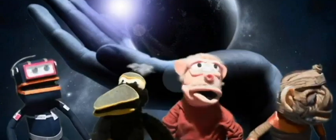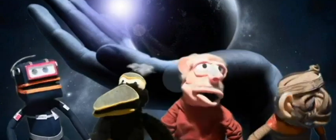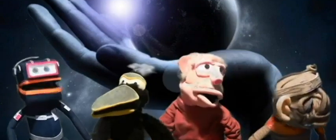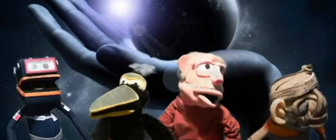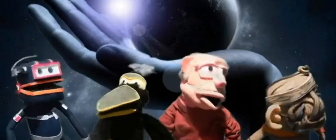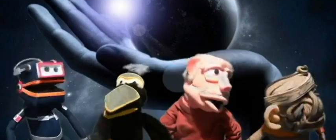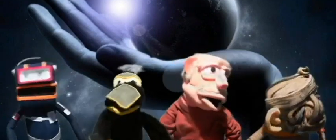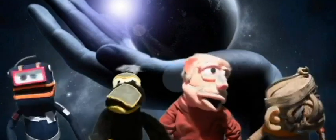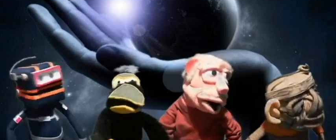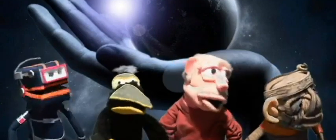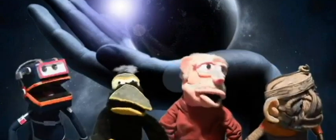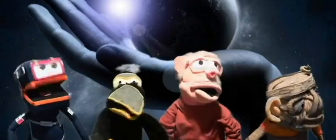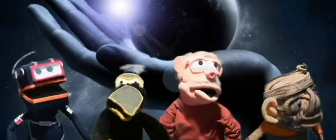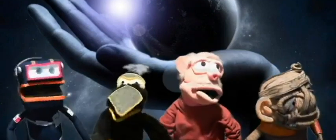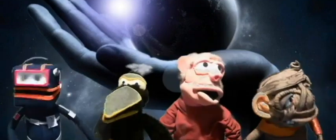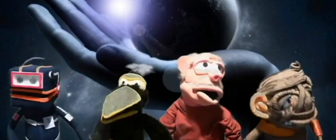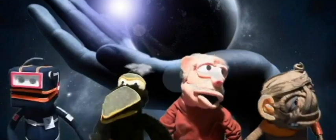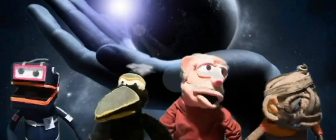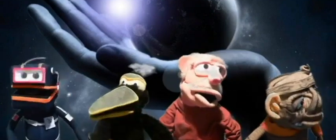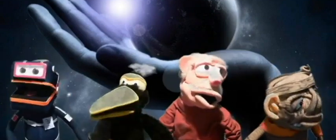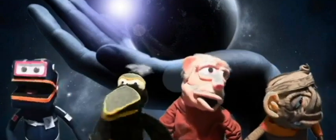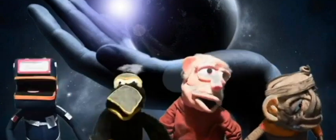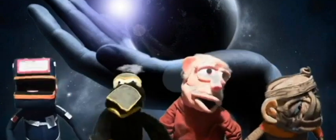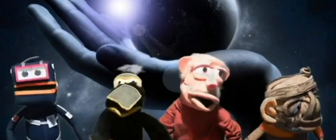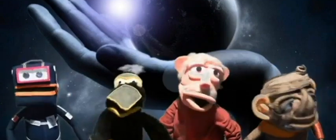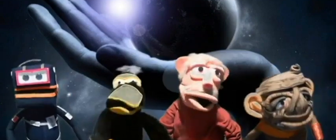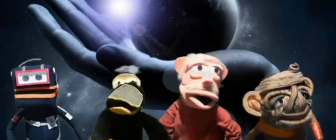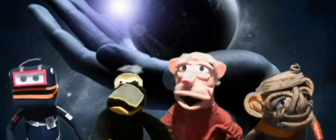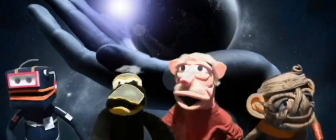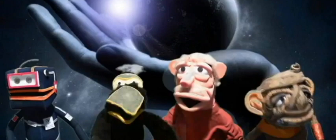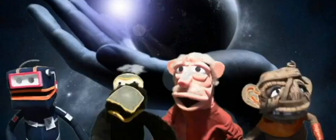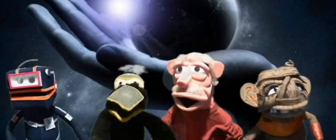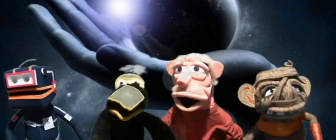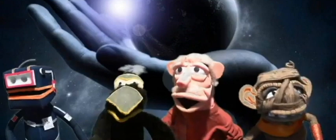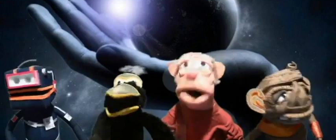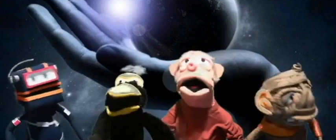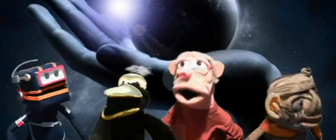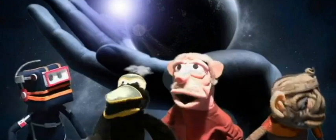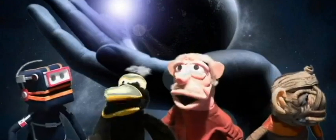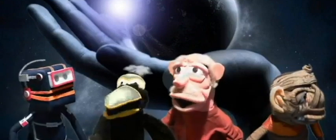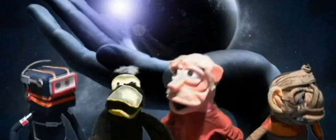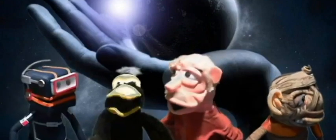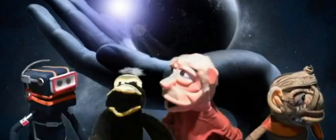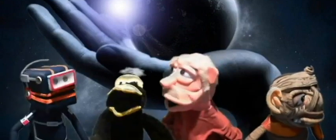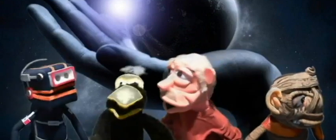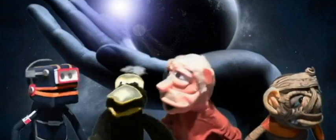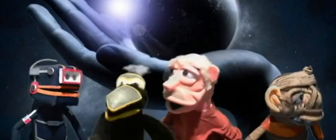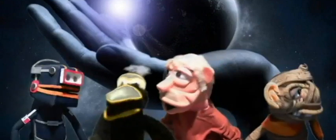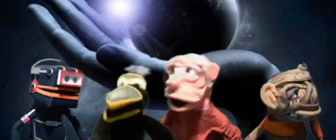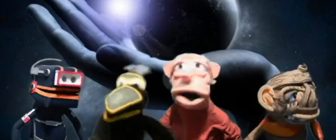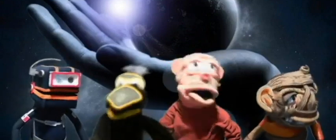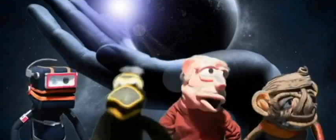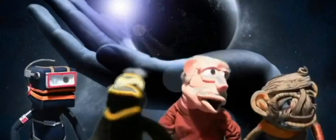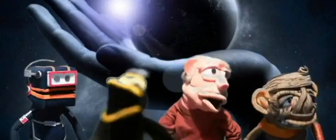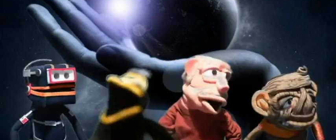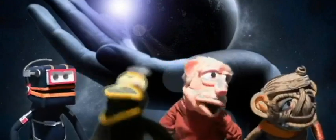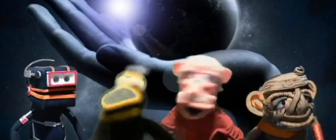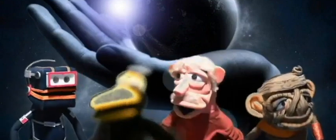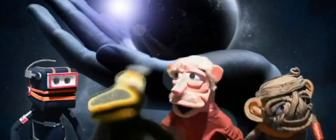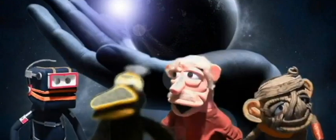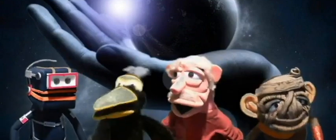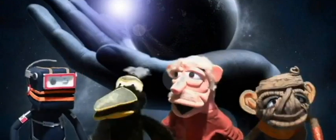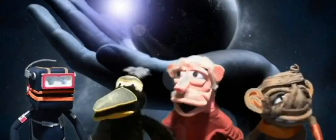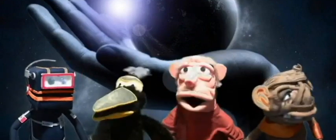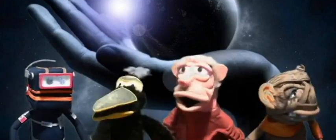Hola, muy buenas noches, amigos. Sean ustedes muy bienvenidos a nuestro programa